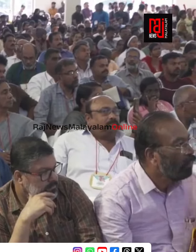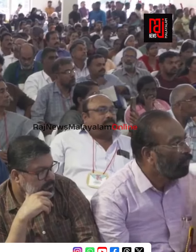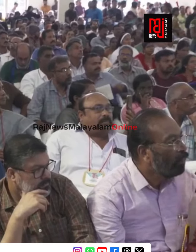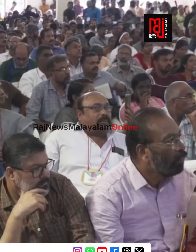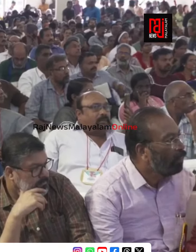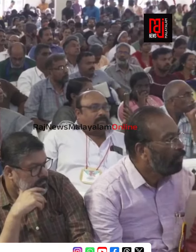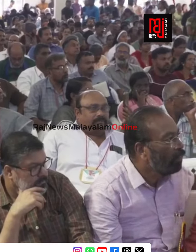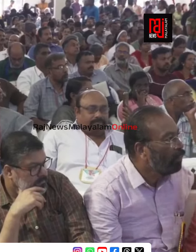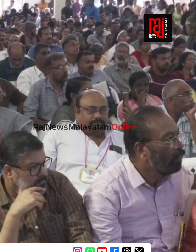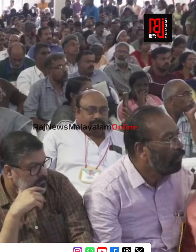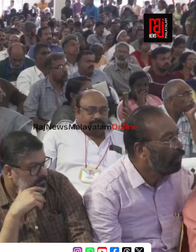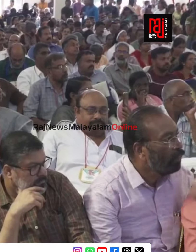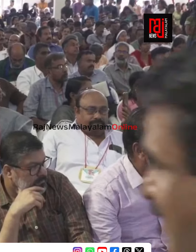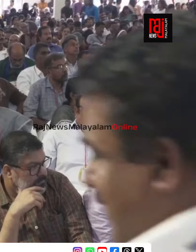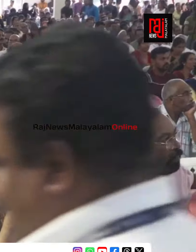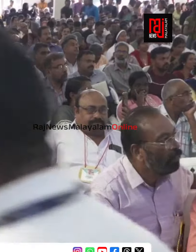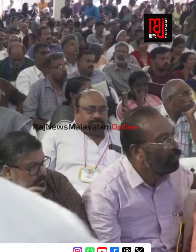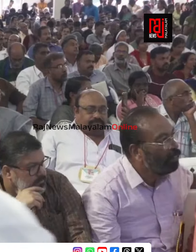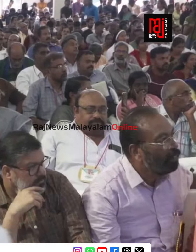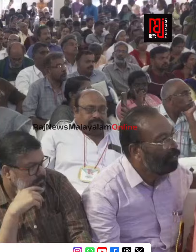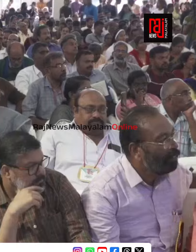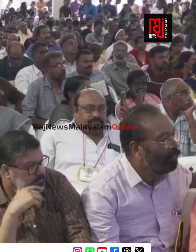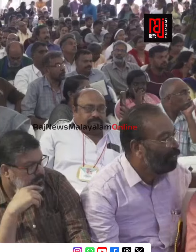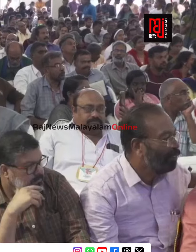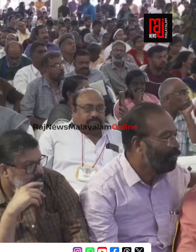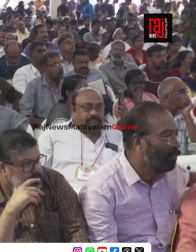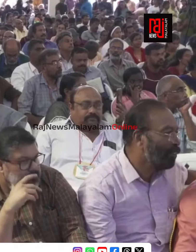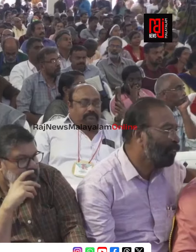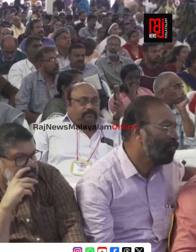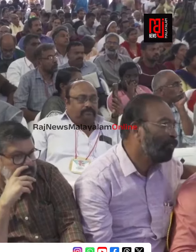സവിശേഷമായി കാണുകയും അവർക്ക് വേണ്ട